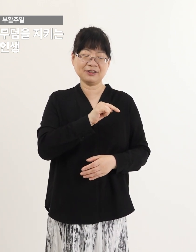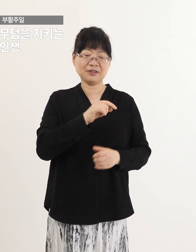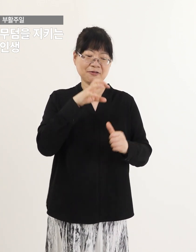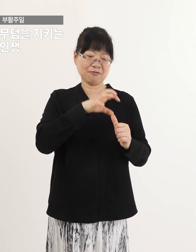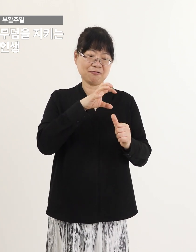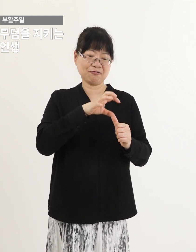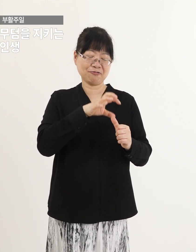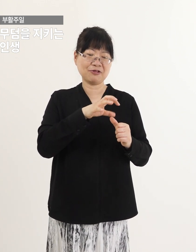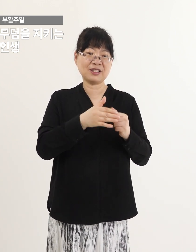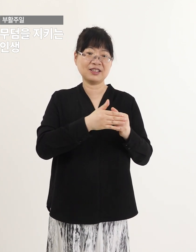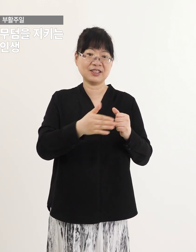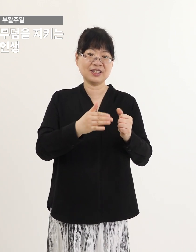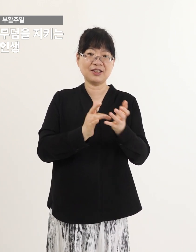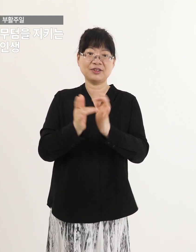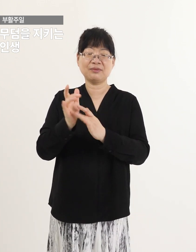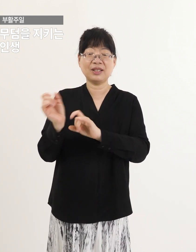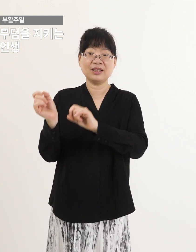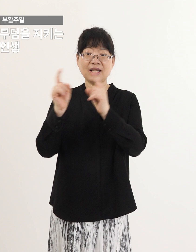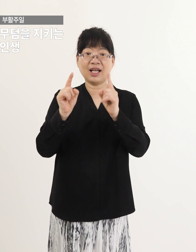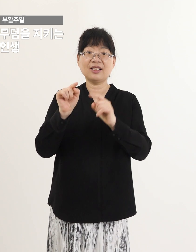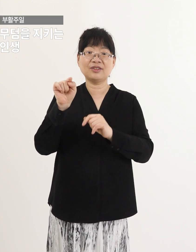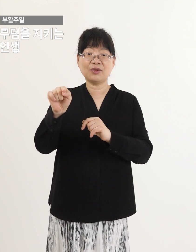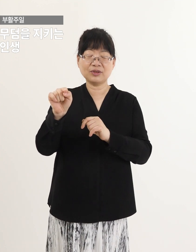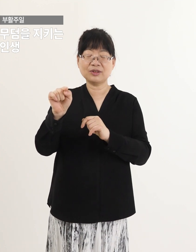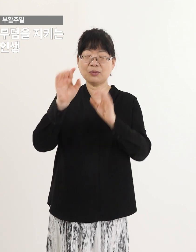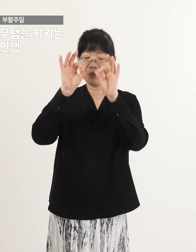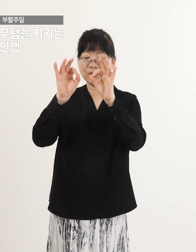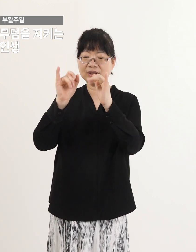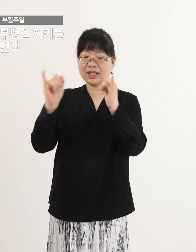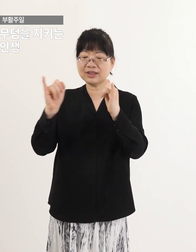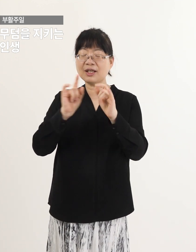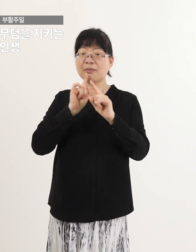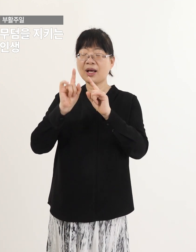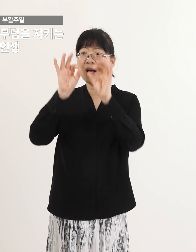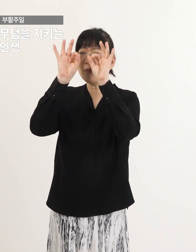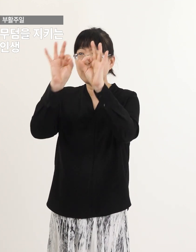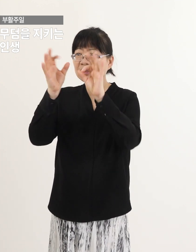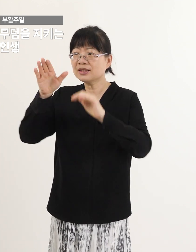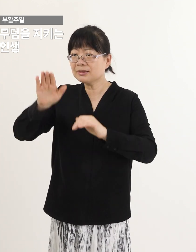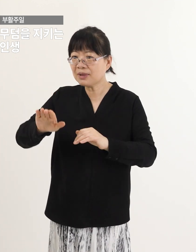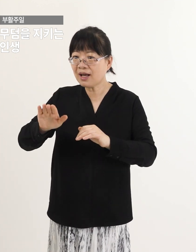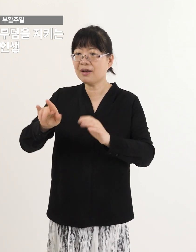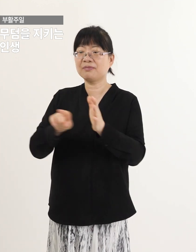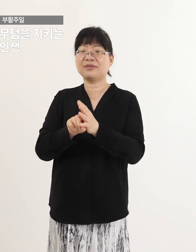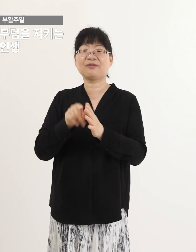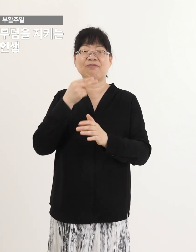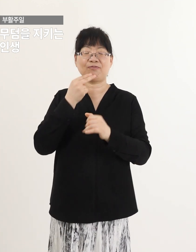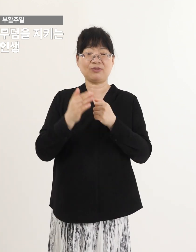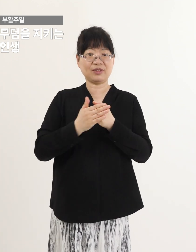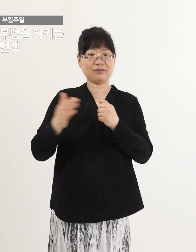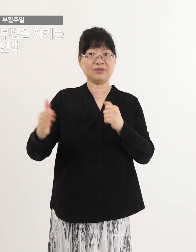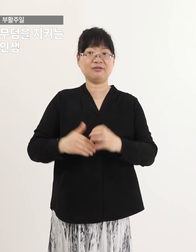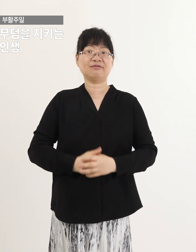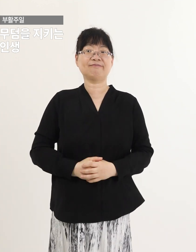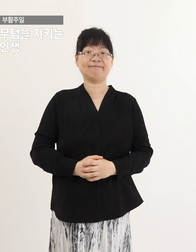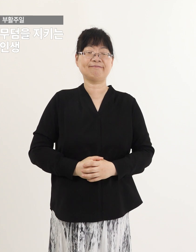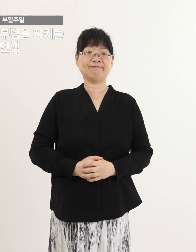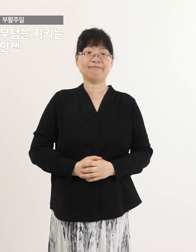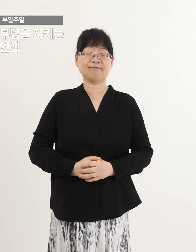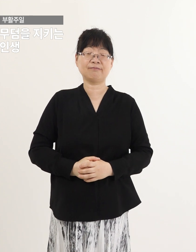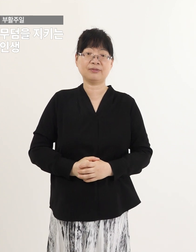꾸짖으시니 이는 자기가 살아난 것을 본 자들의 말을 믿지 아니함일러라. 자, 여러분,